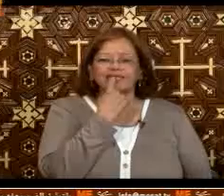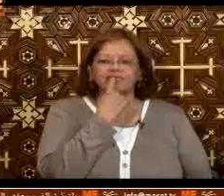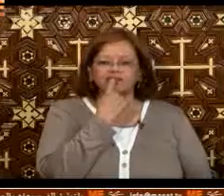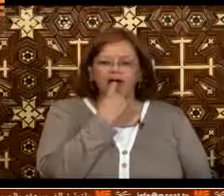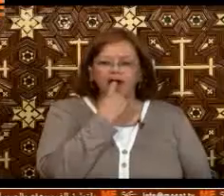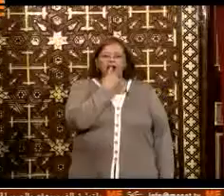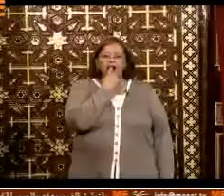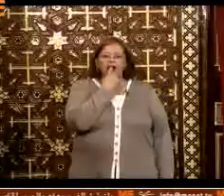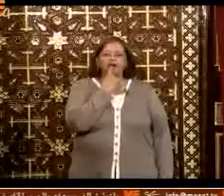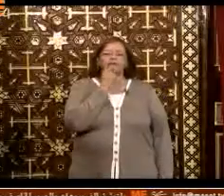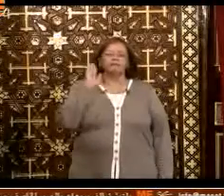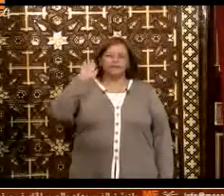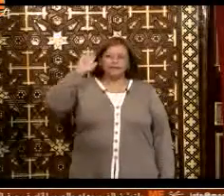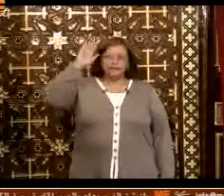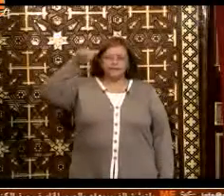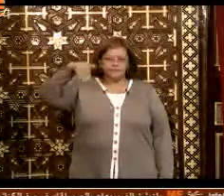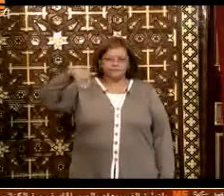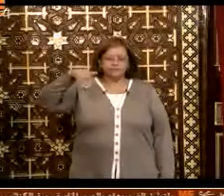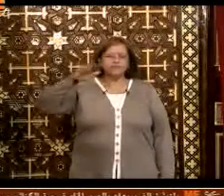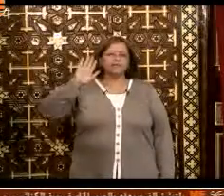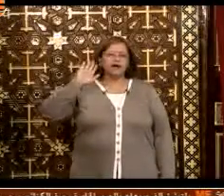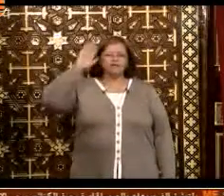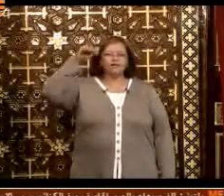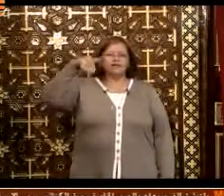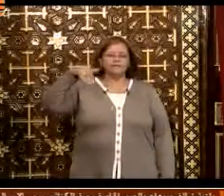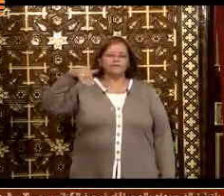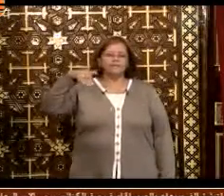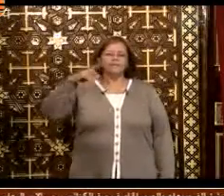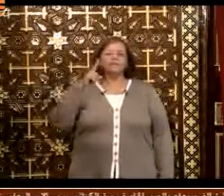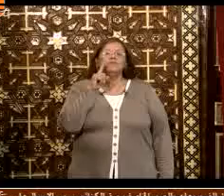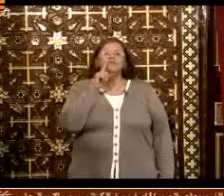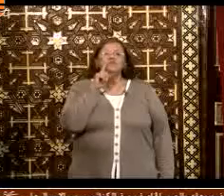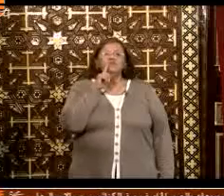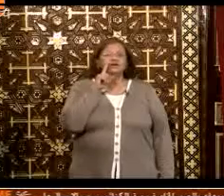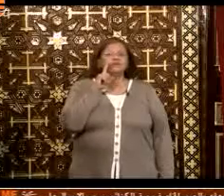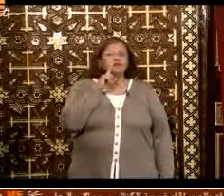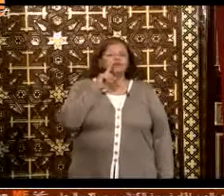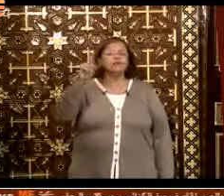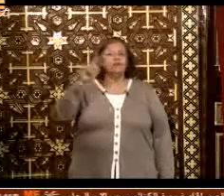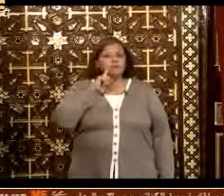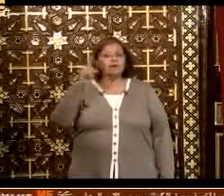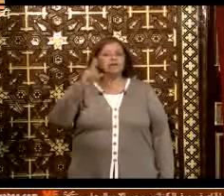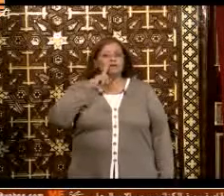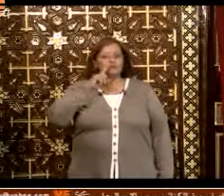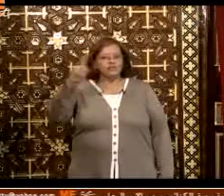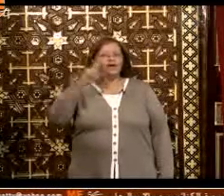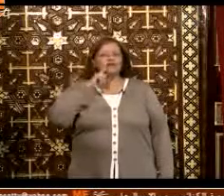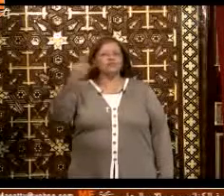كاف كده. لام كده حرف اللام. ميم فاكرين قلنا ماما ميم ألف ميم